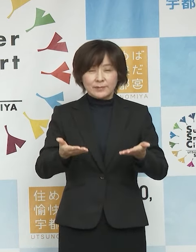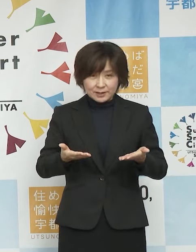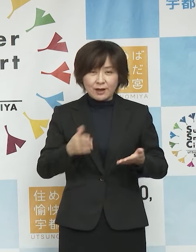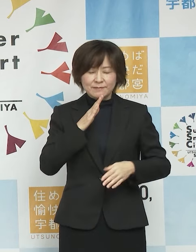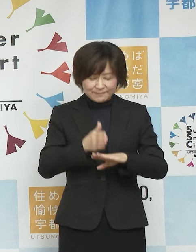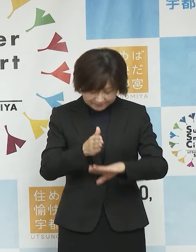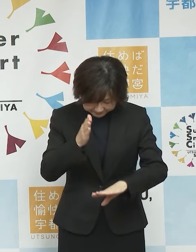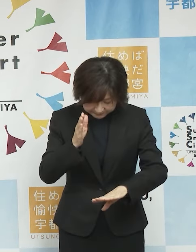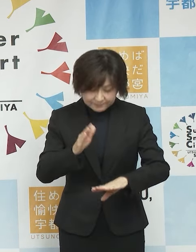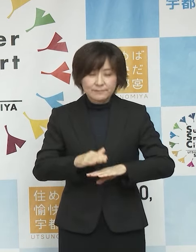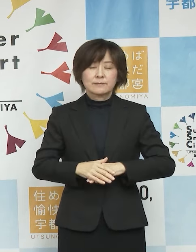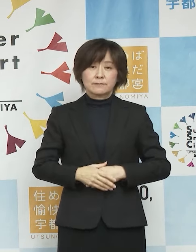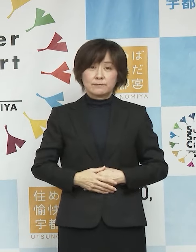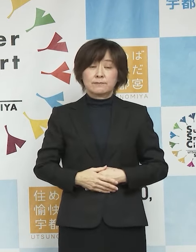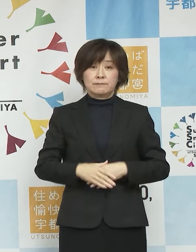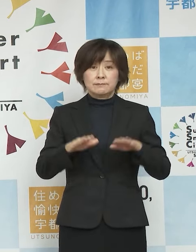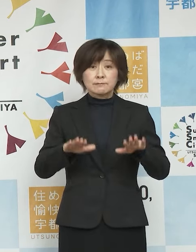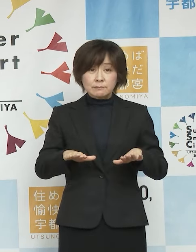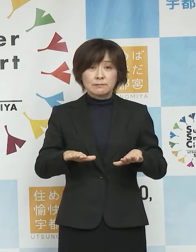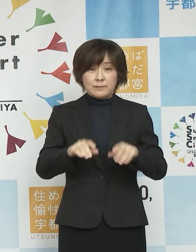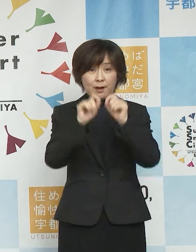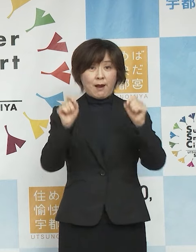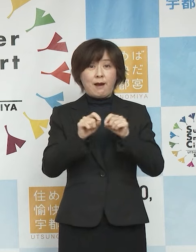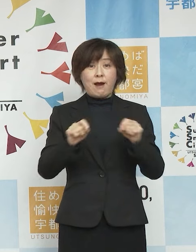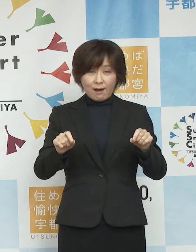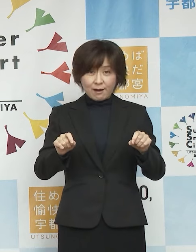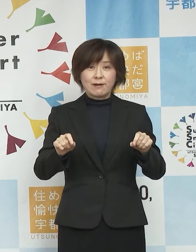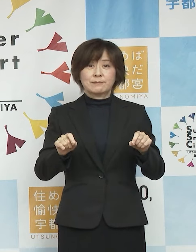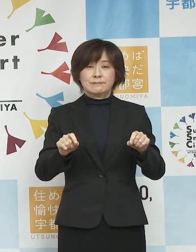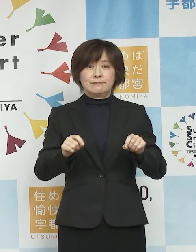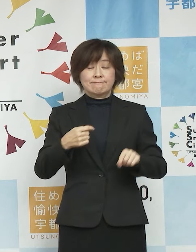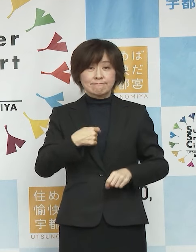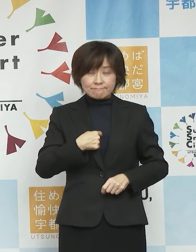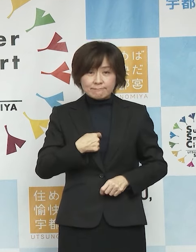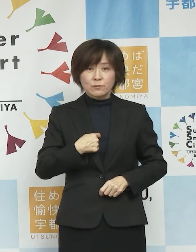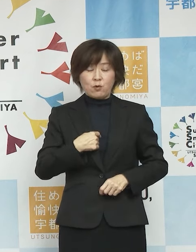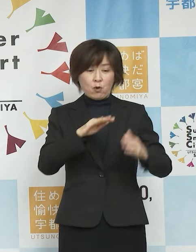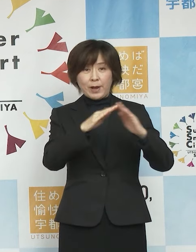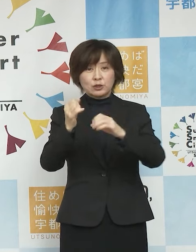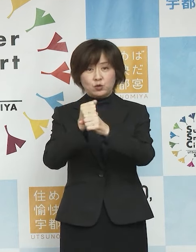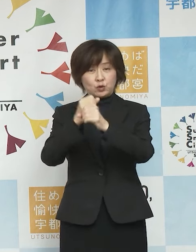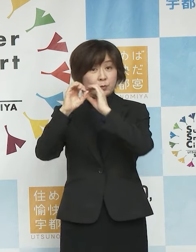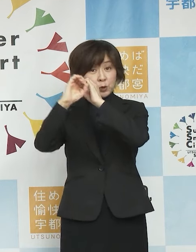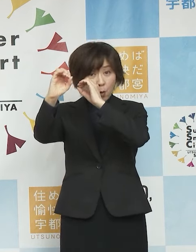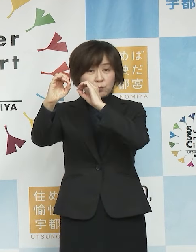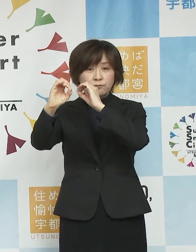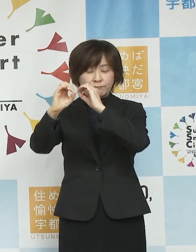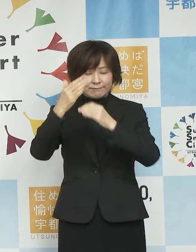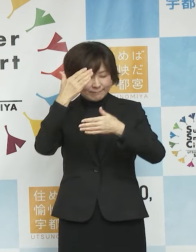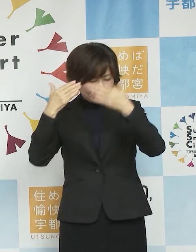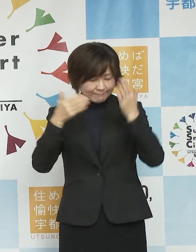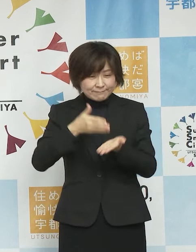誠にありがとうございました。今回の結果でございますが、私のまちづくりビジョンを丁寧